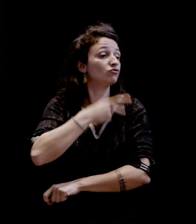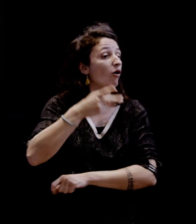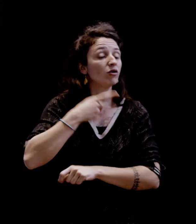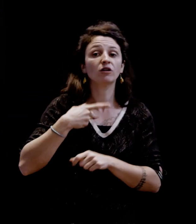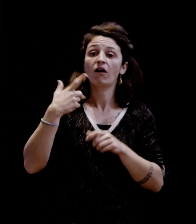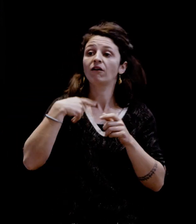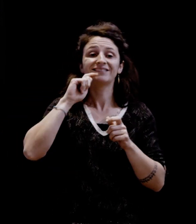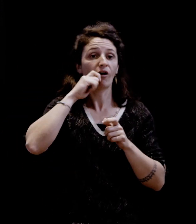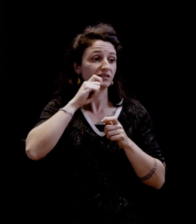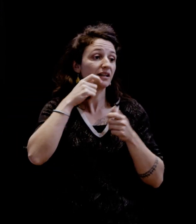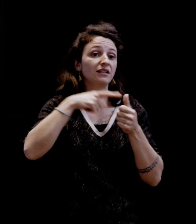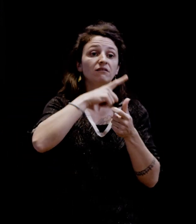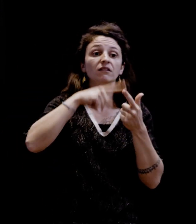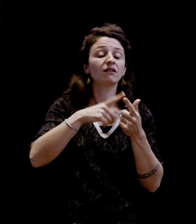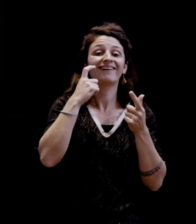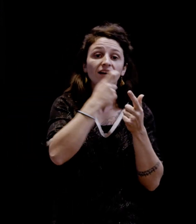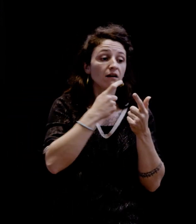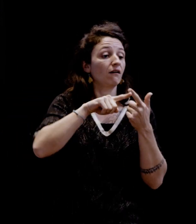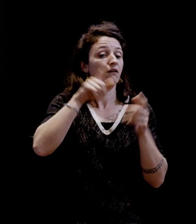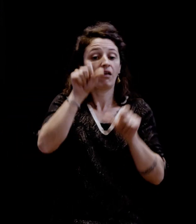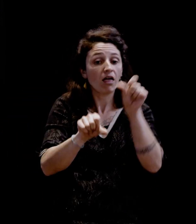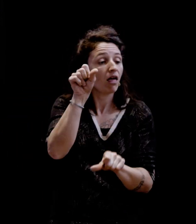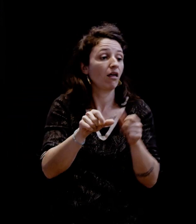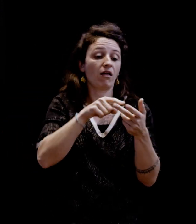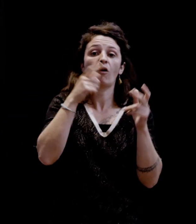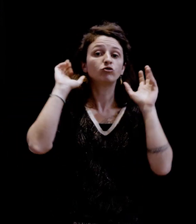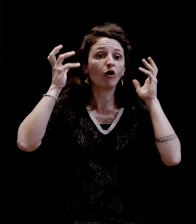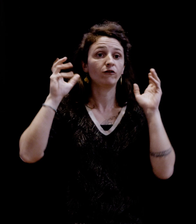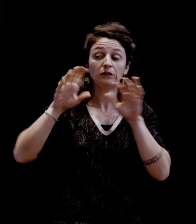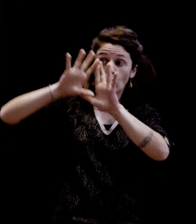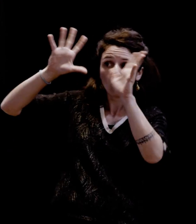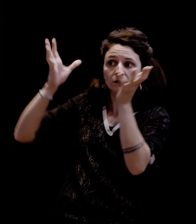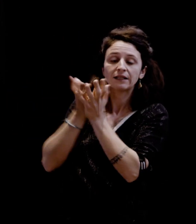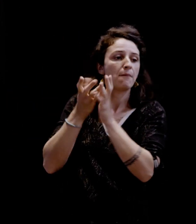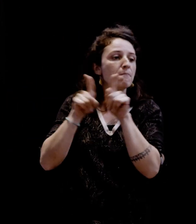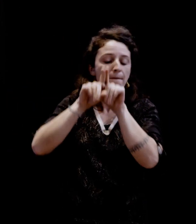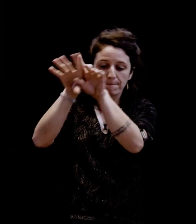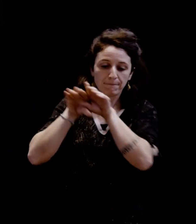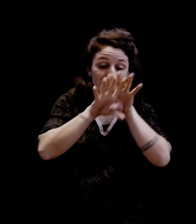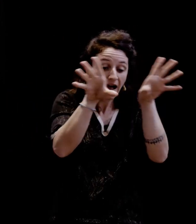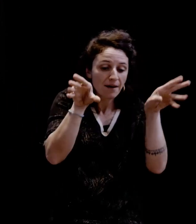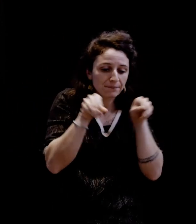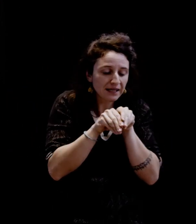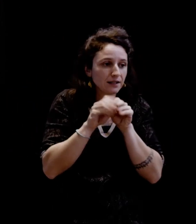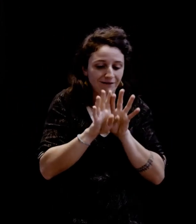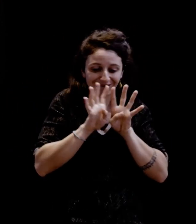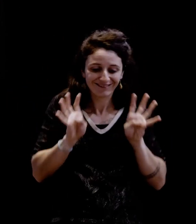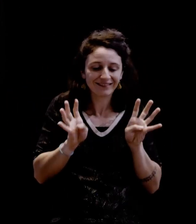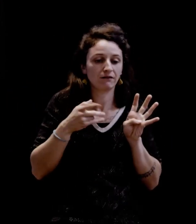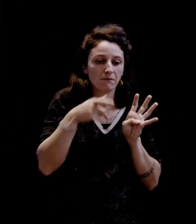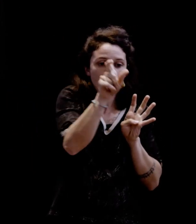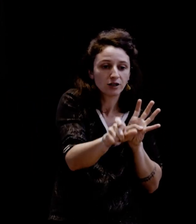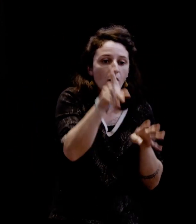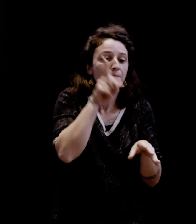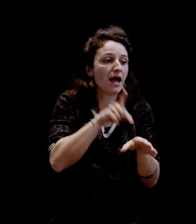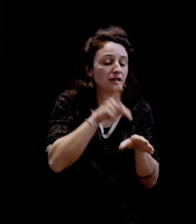la bouche, comme m'a dit une petite patiente, des chirurgiens, des orthophonistes. C'est une famille qui se met en charge qui se met en place autour du